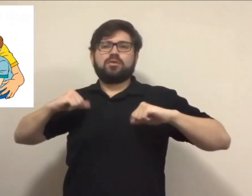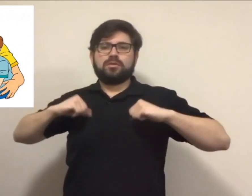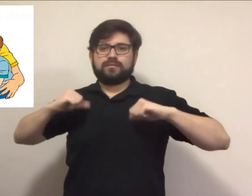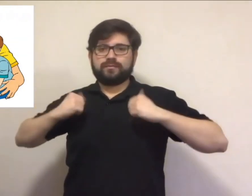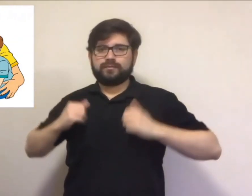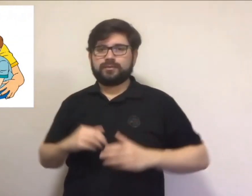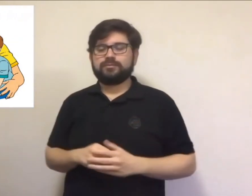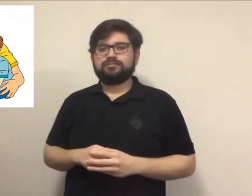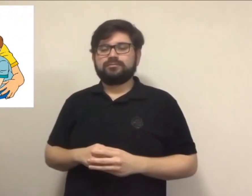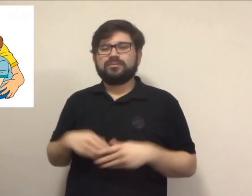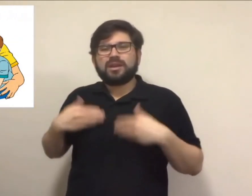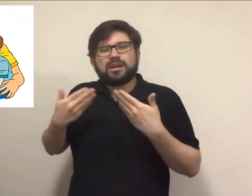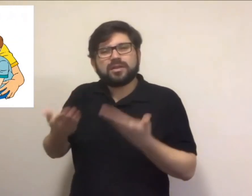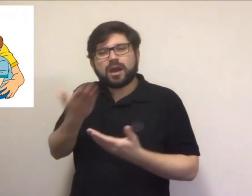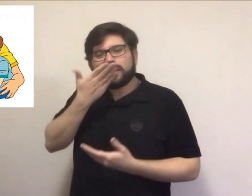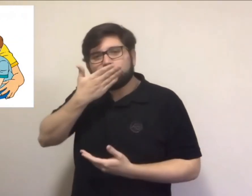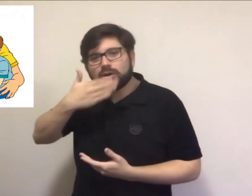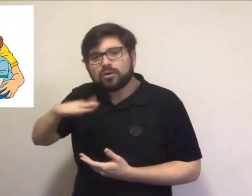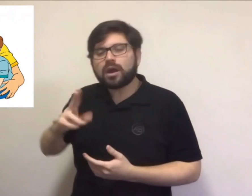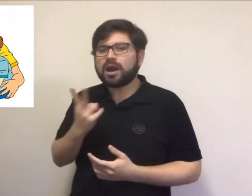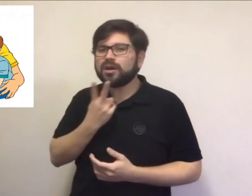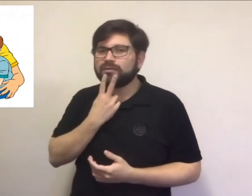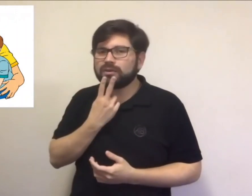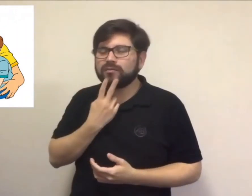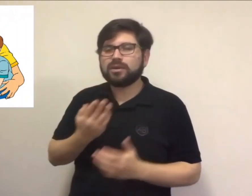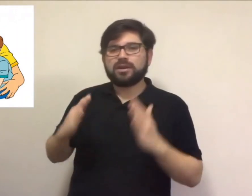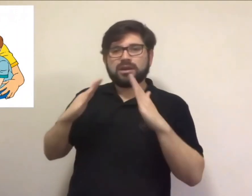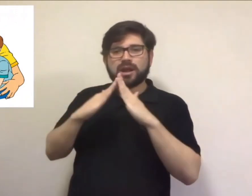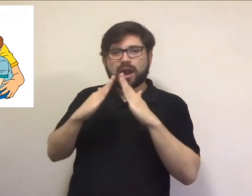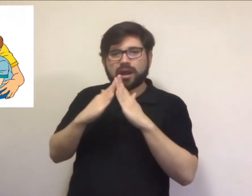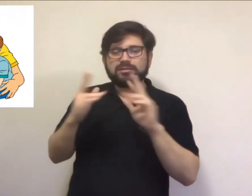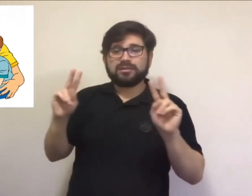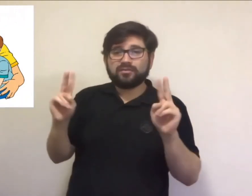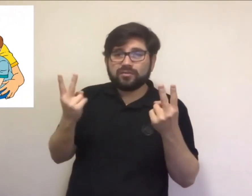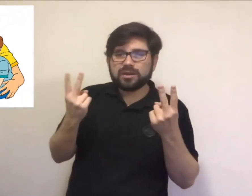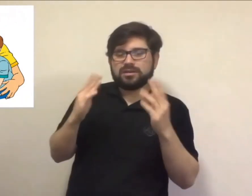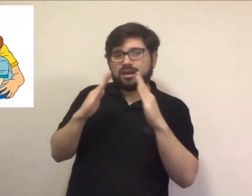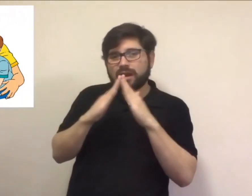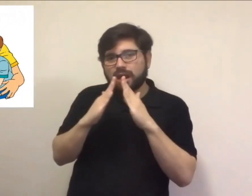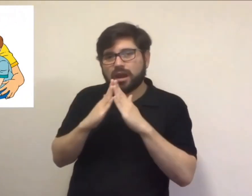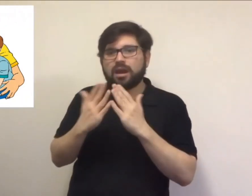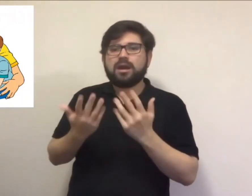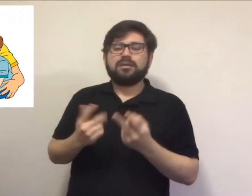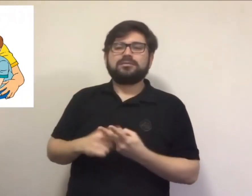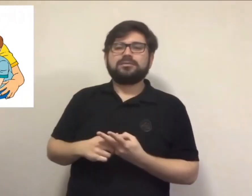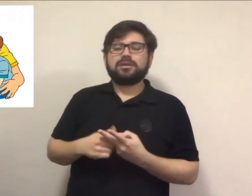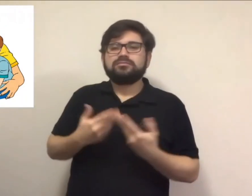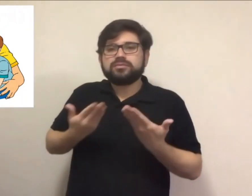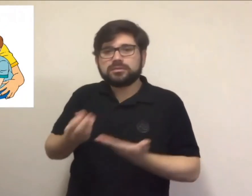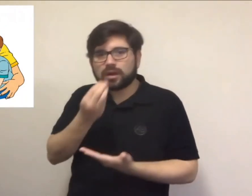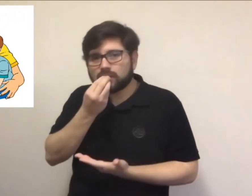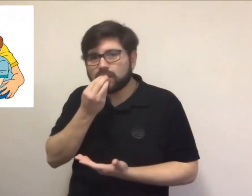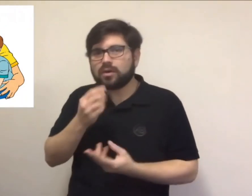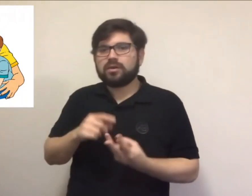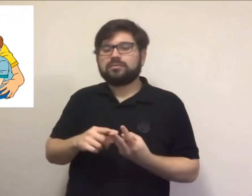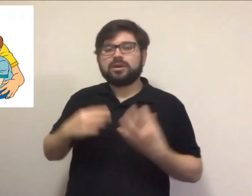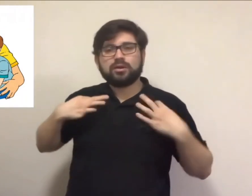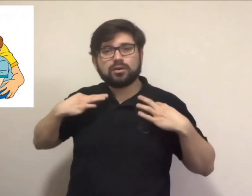deben desarrollarse hasta llegar a ser jóvenes, que deben tener una vida que sea parte de